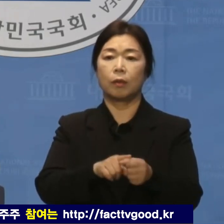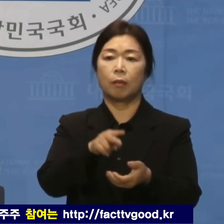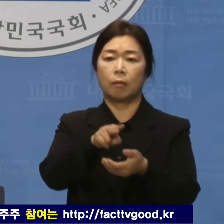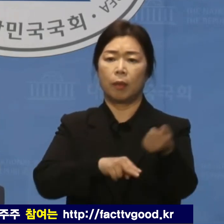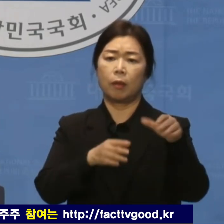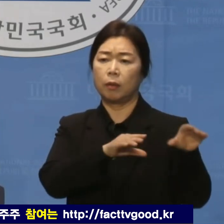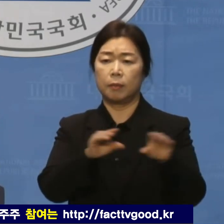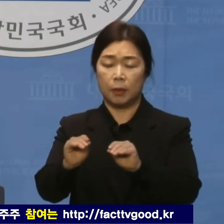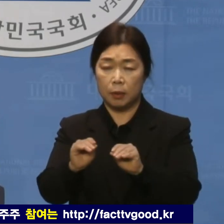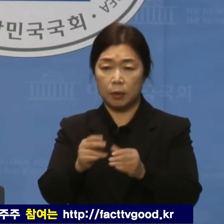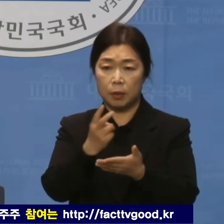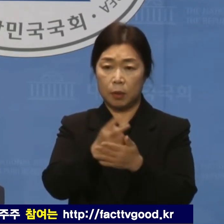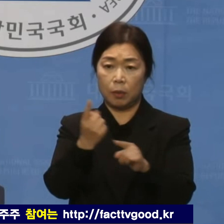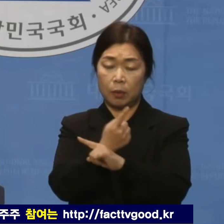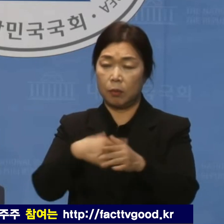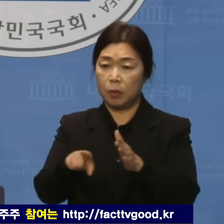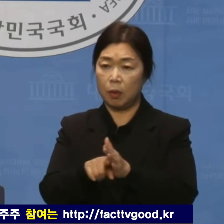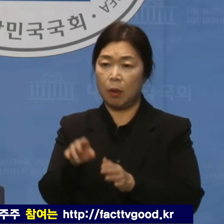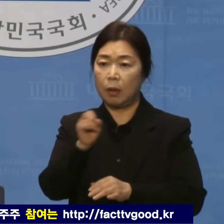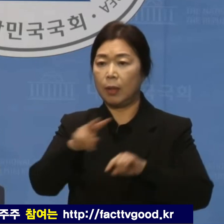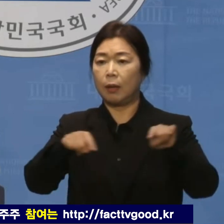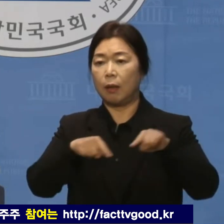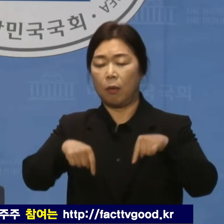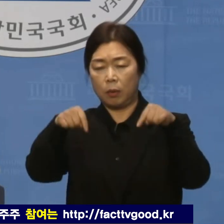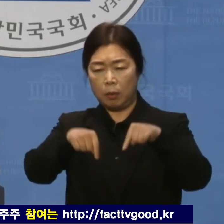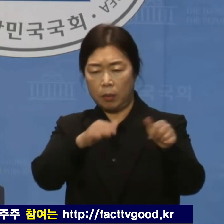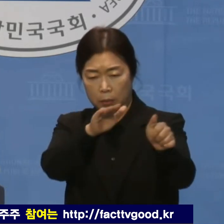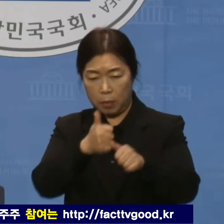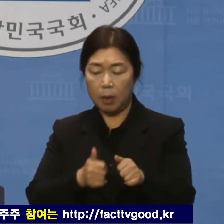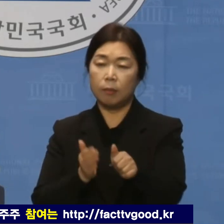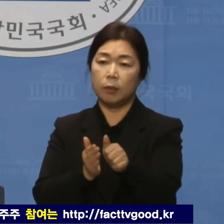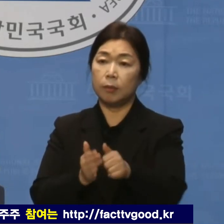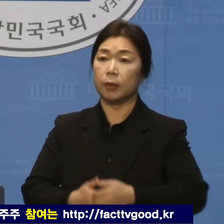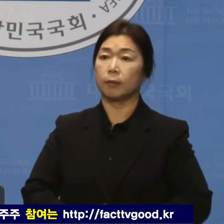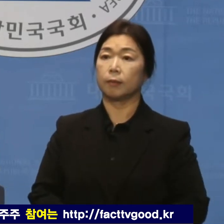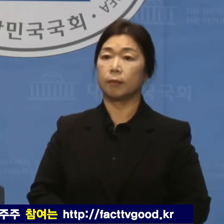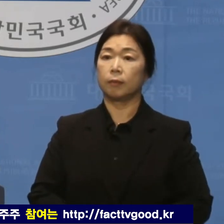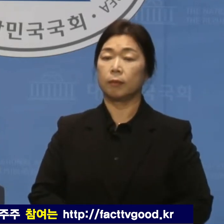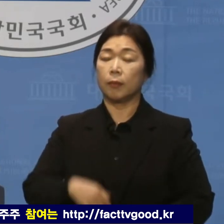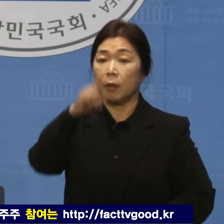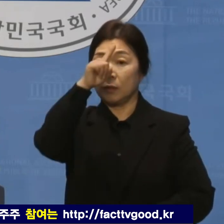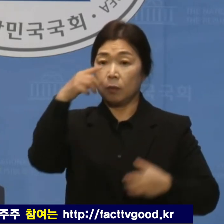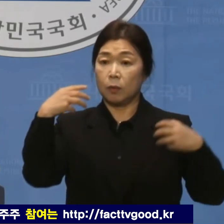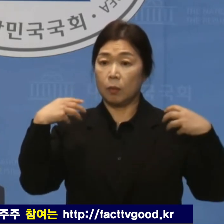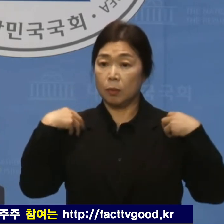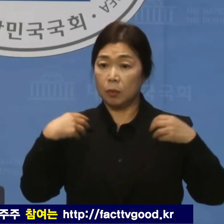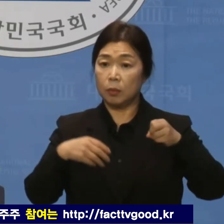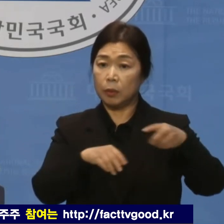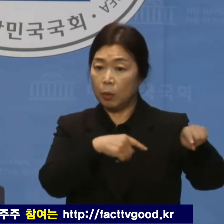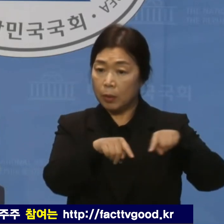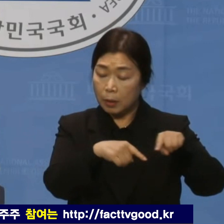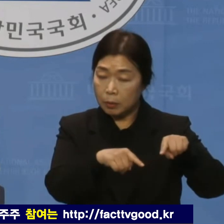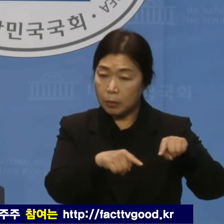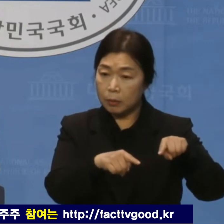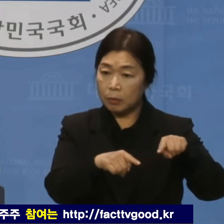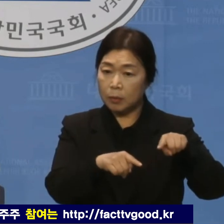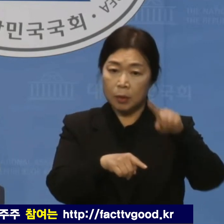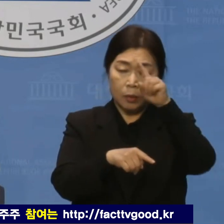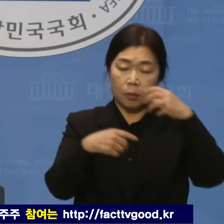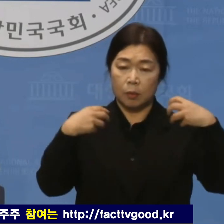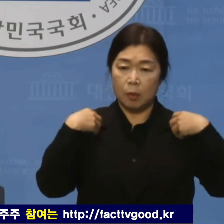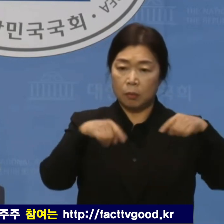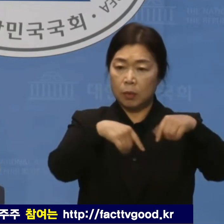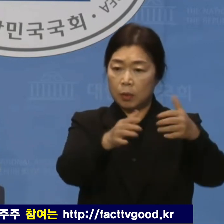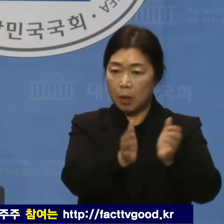개선을 위해 야당과 협의에 나서야 할 것입니다 정부 여당은 고의 당정 협의회 이후 공매도